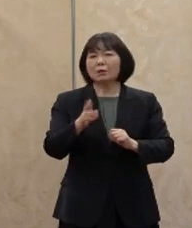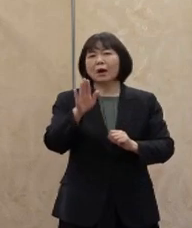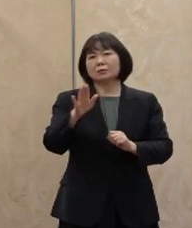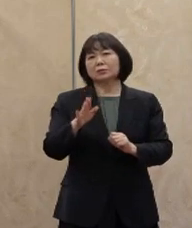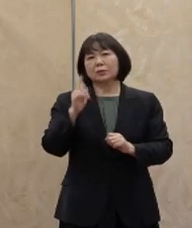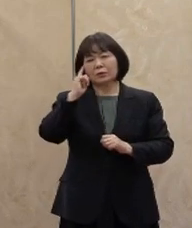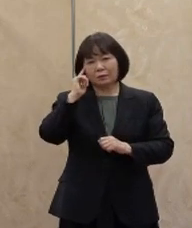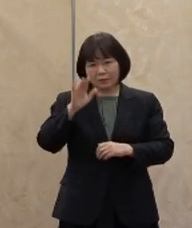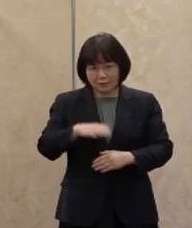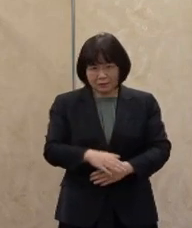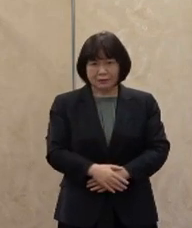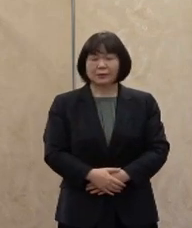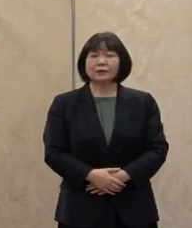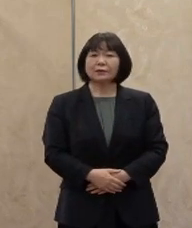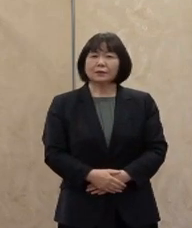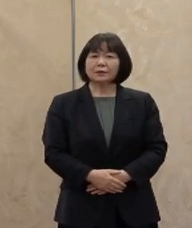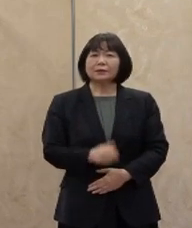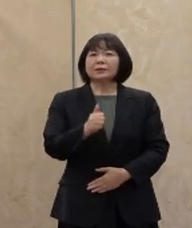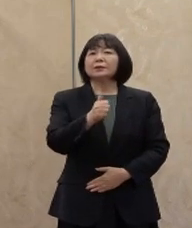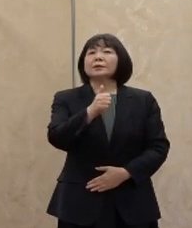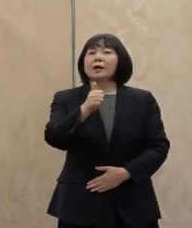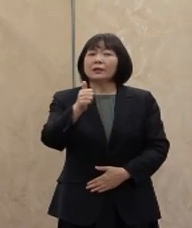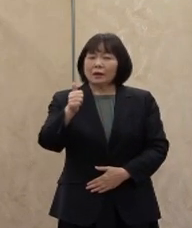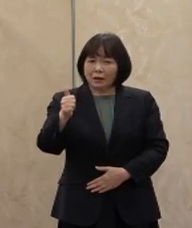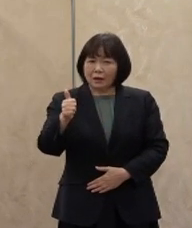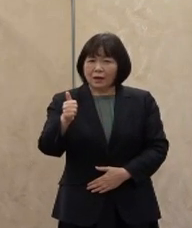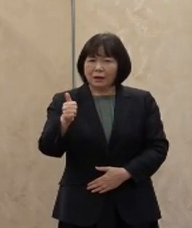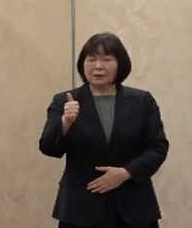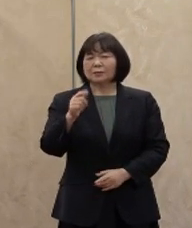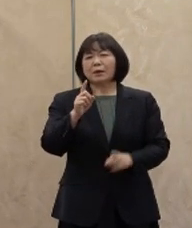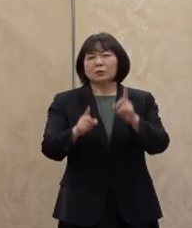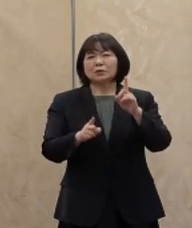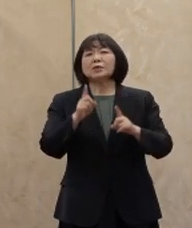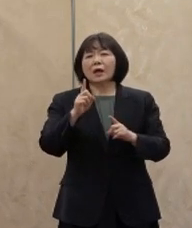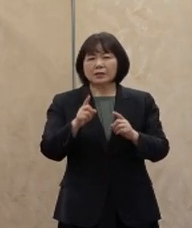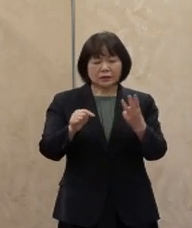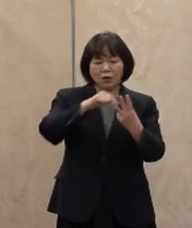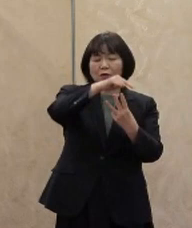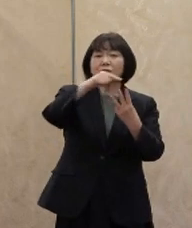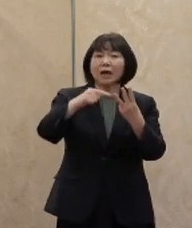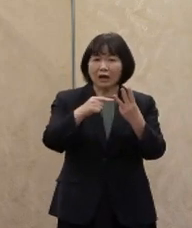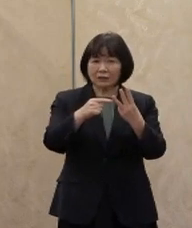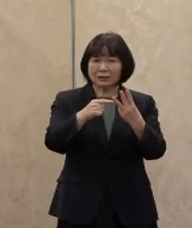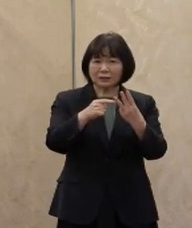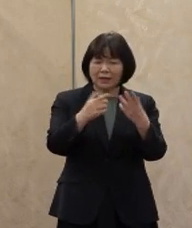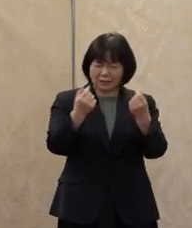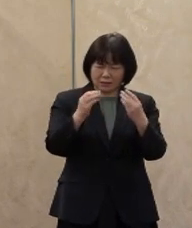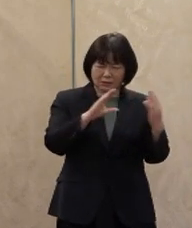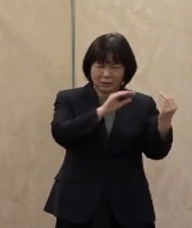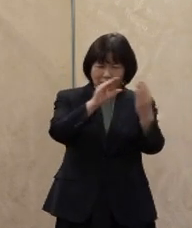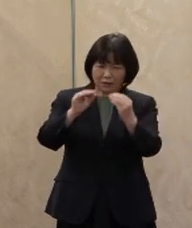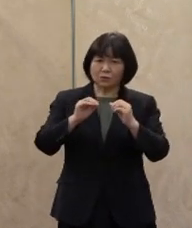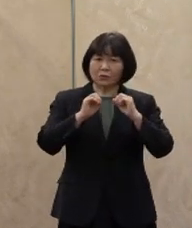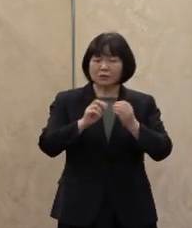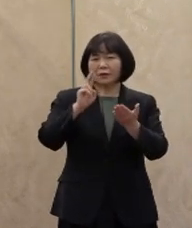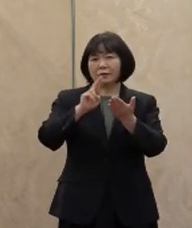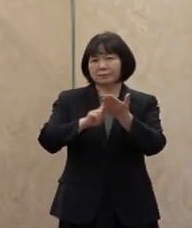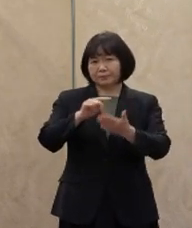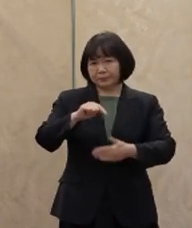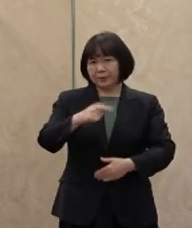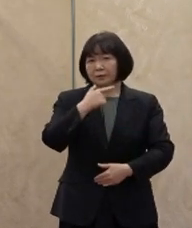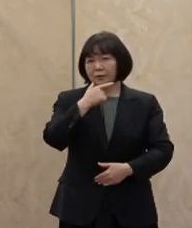るというふうに思ってますが、あのただやっぱりいずれにしてもこの3知事でよく協議をして、決めていきた